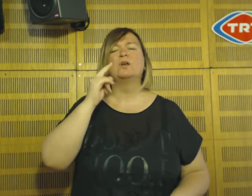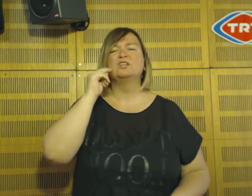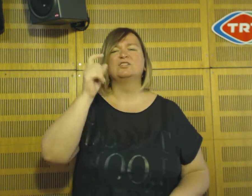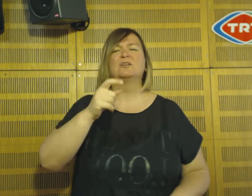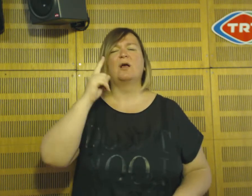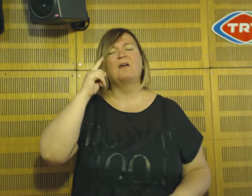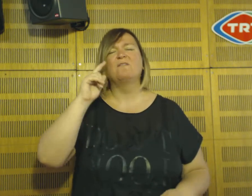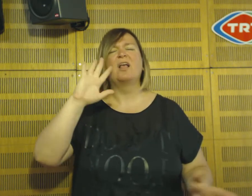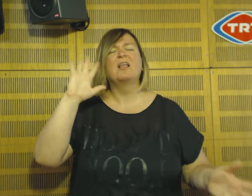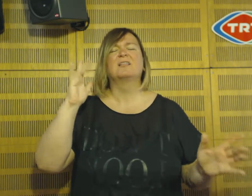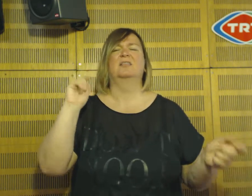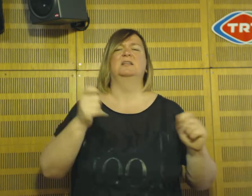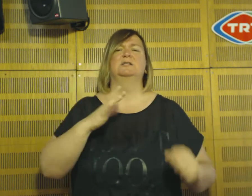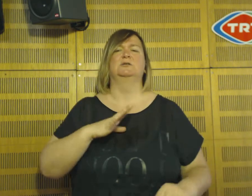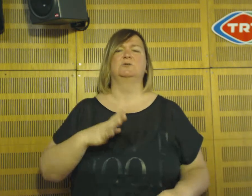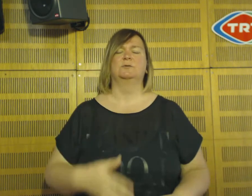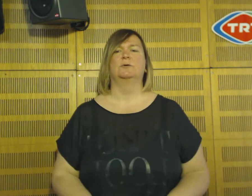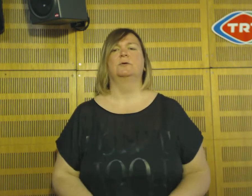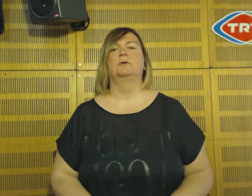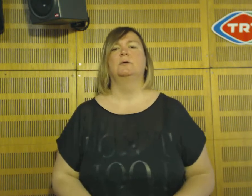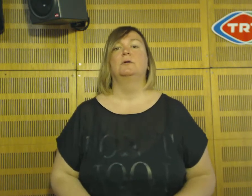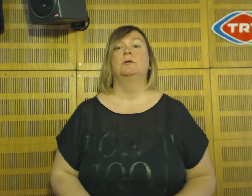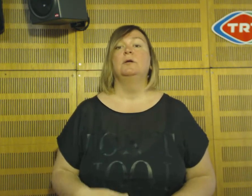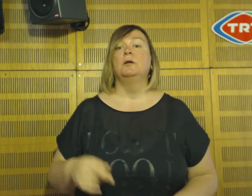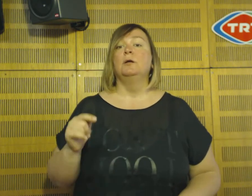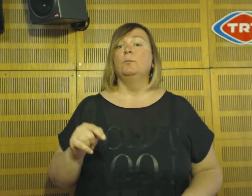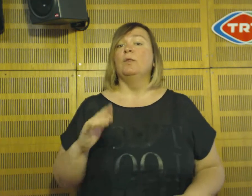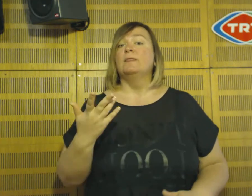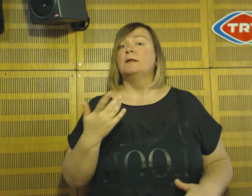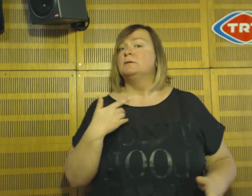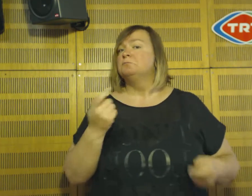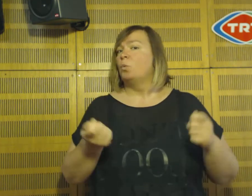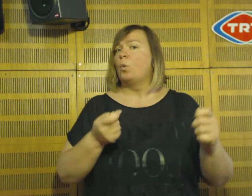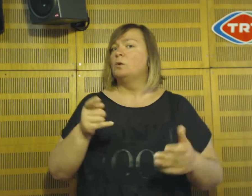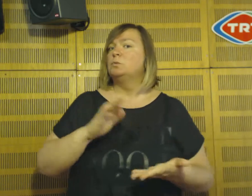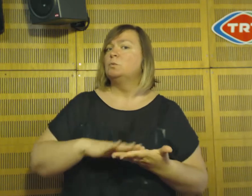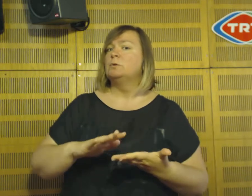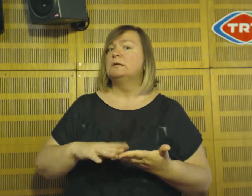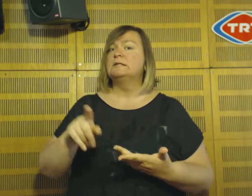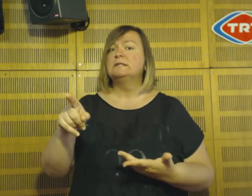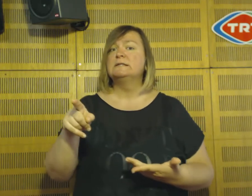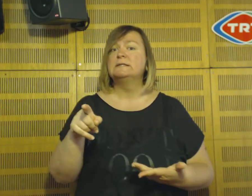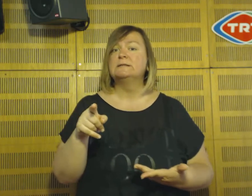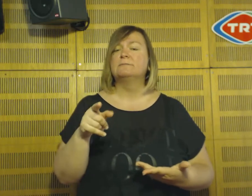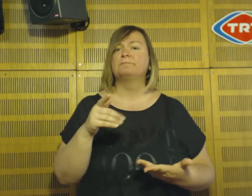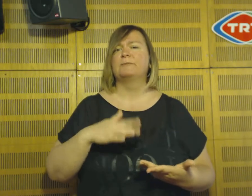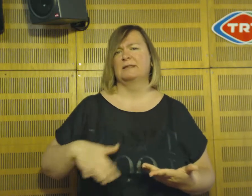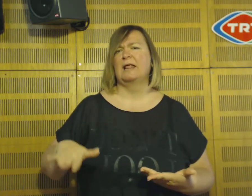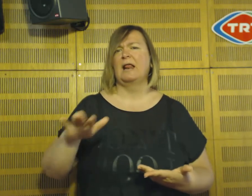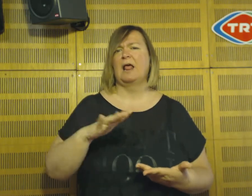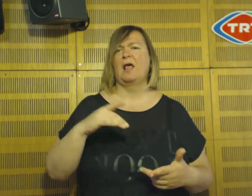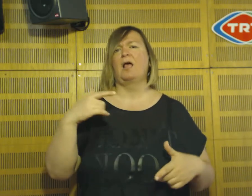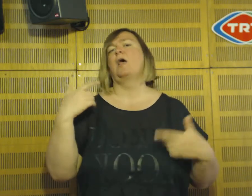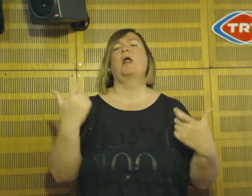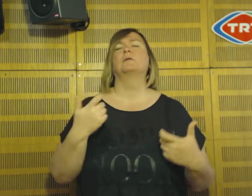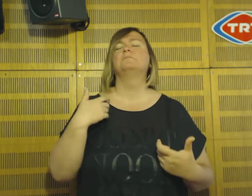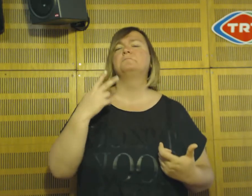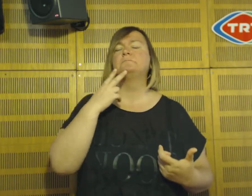algıyı bozan her türlü şey. Peki bunlara nasıl müdahale ediliyor sizin? Genel olarak alan yazına baktığınızda bununla